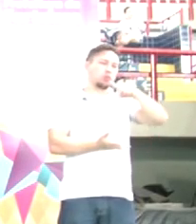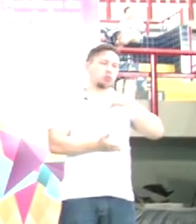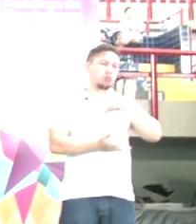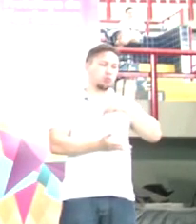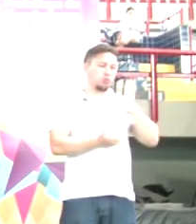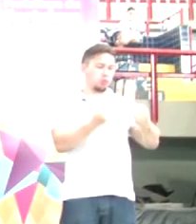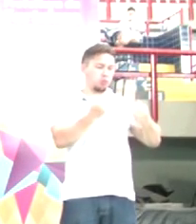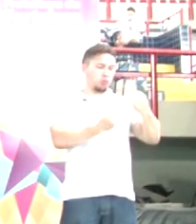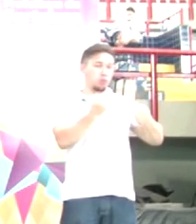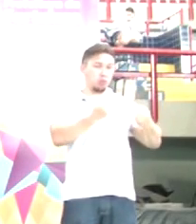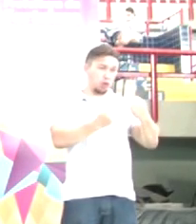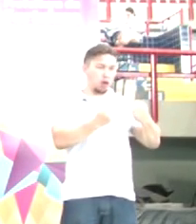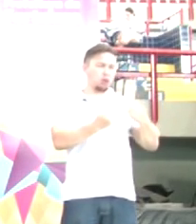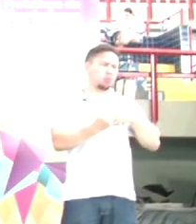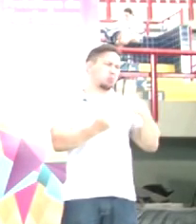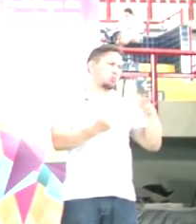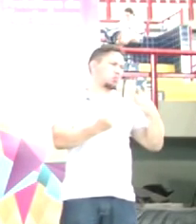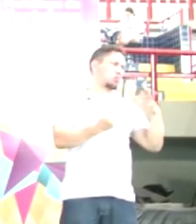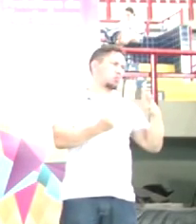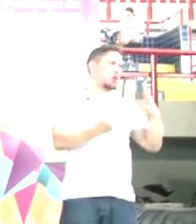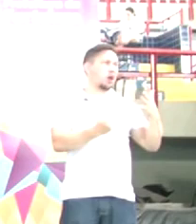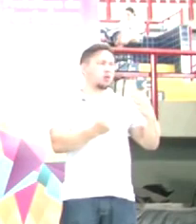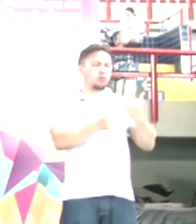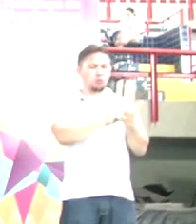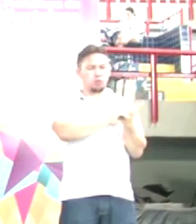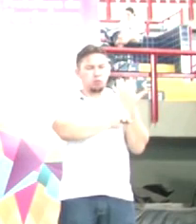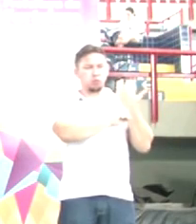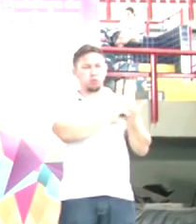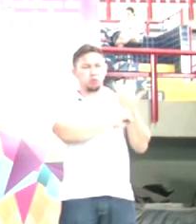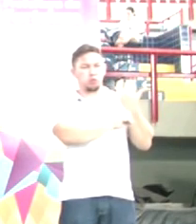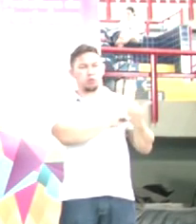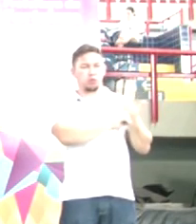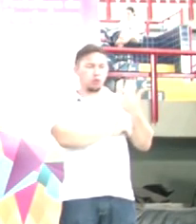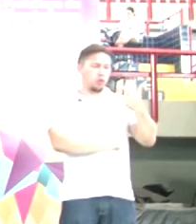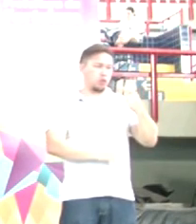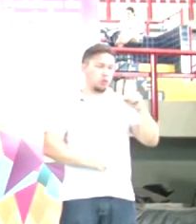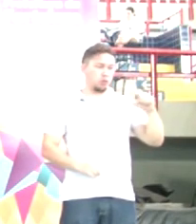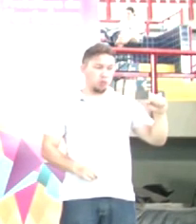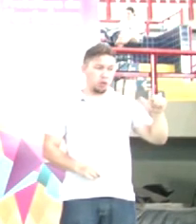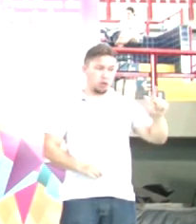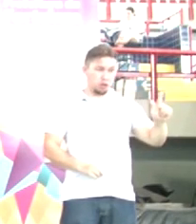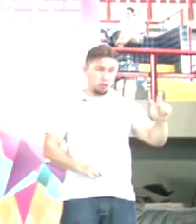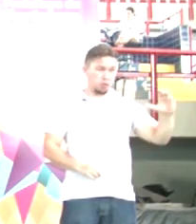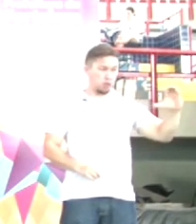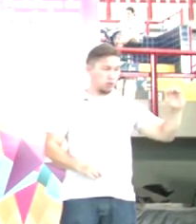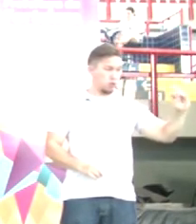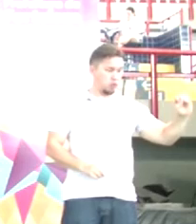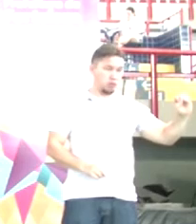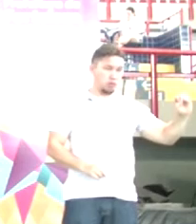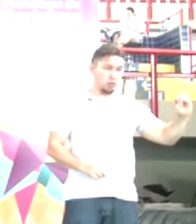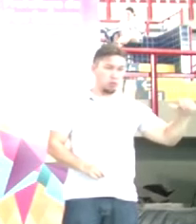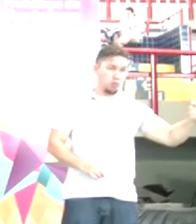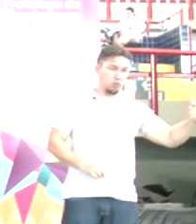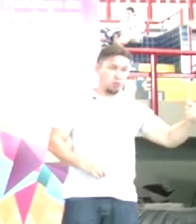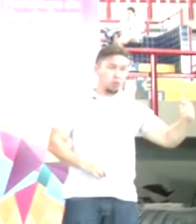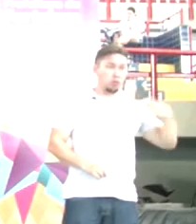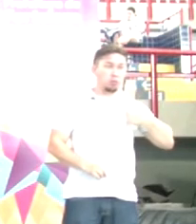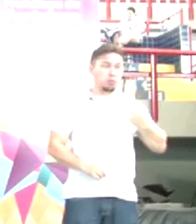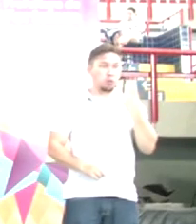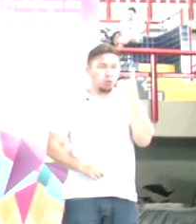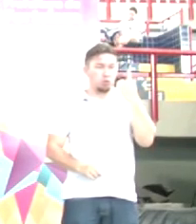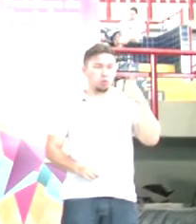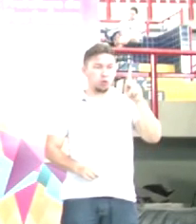que um carro produz em média cerca de 200 gramas de CO2 por quilômetro